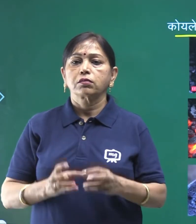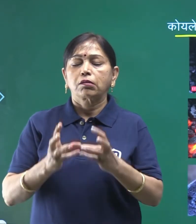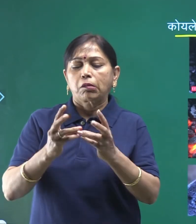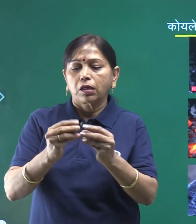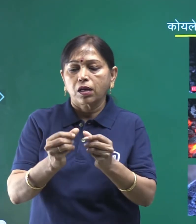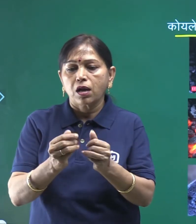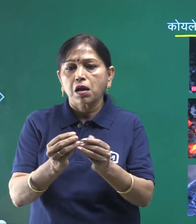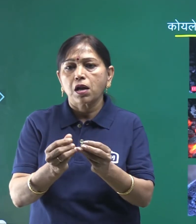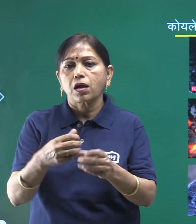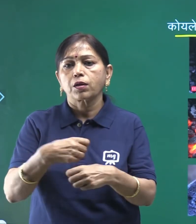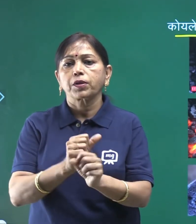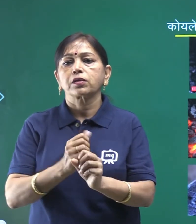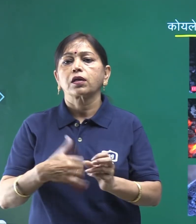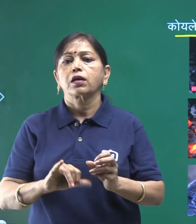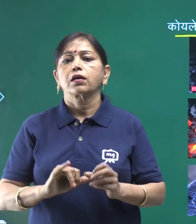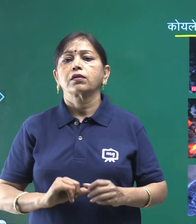राख बनना।